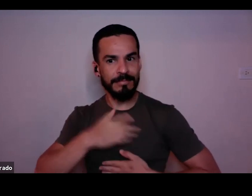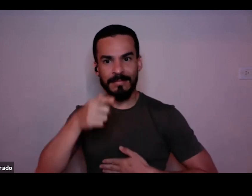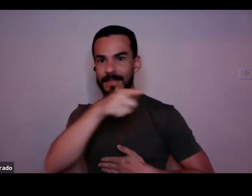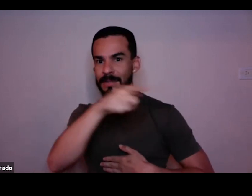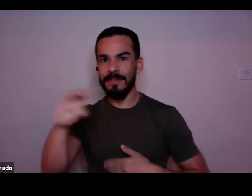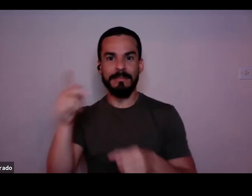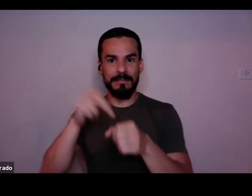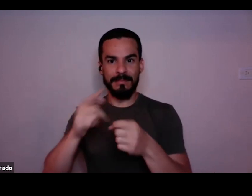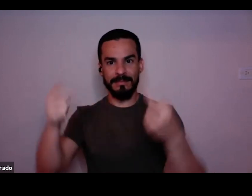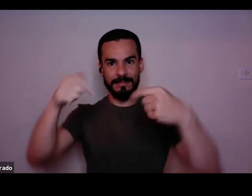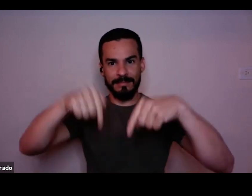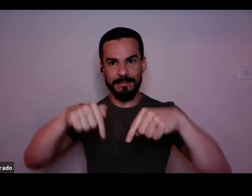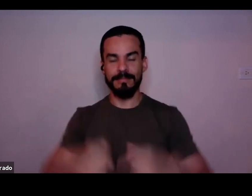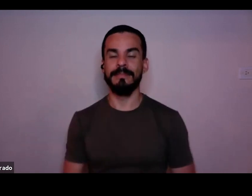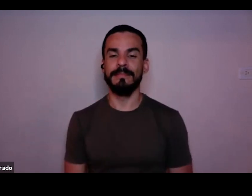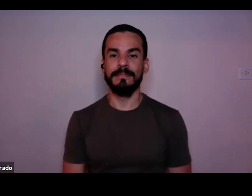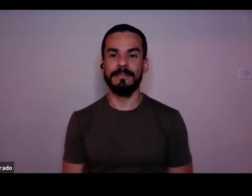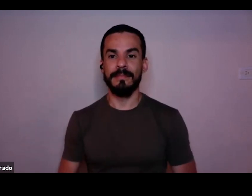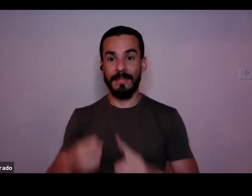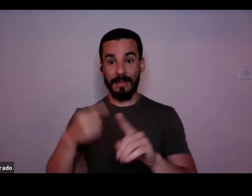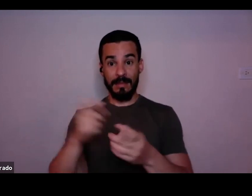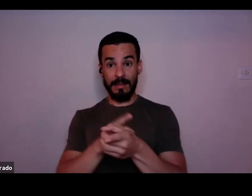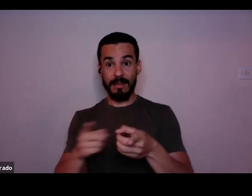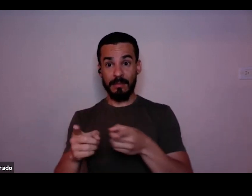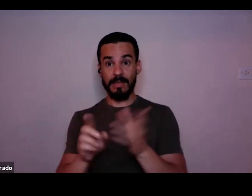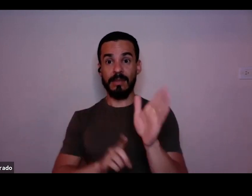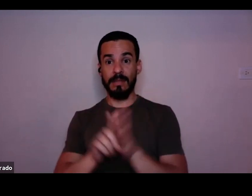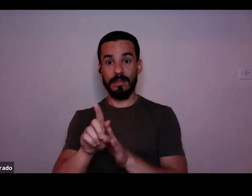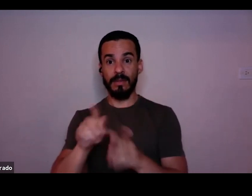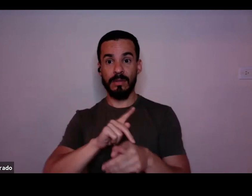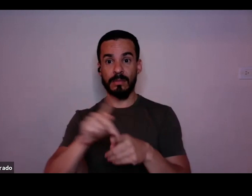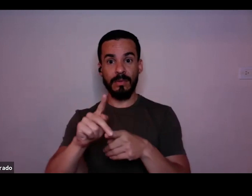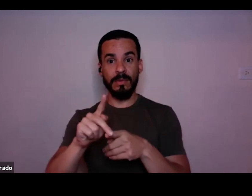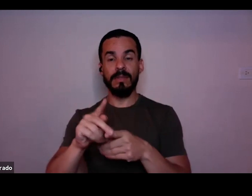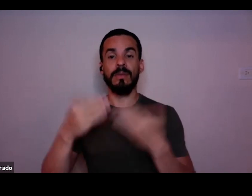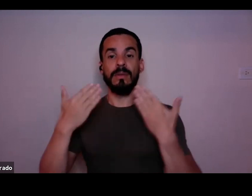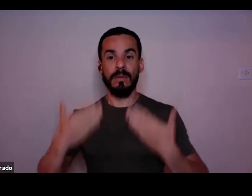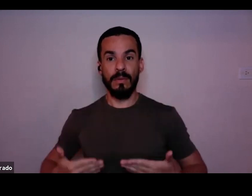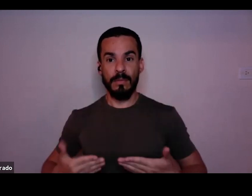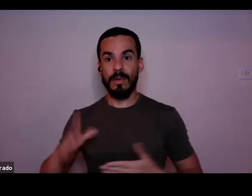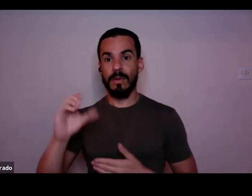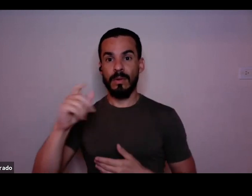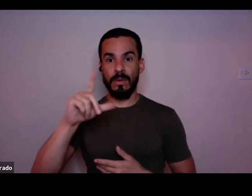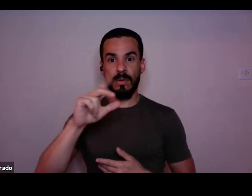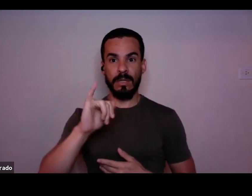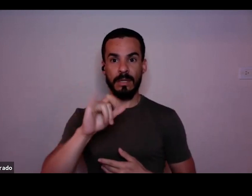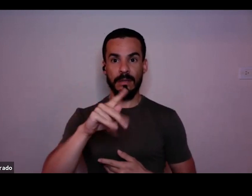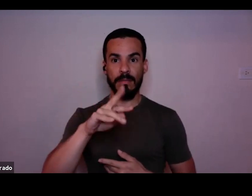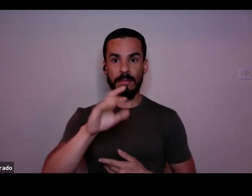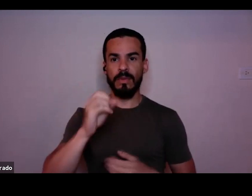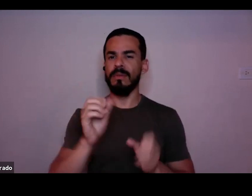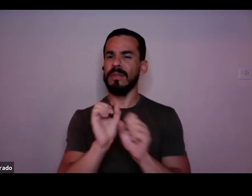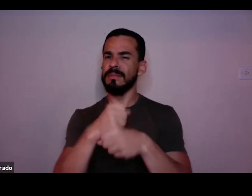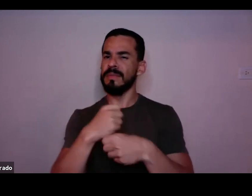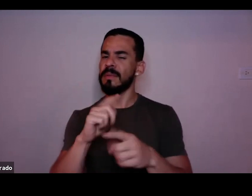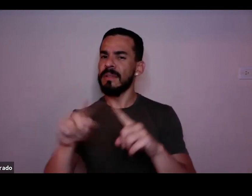participación desde el departamento de desarrollo profesional y humano de colipro se generan diversas